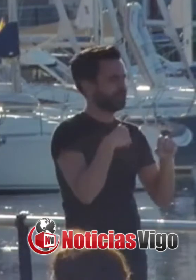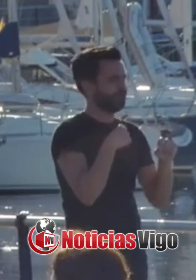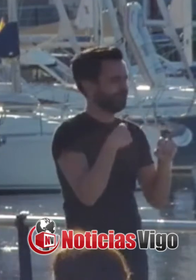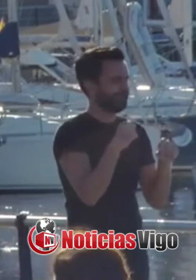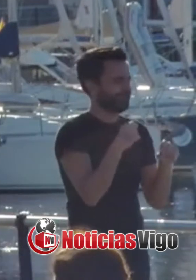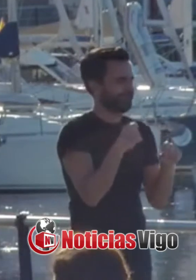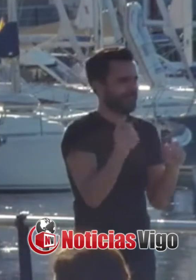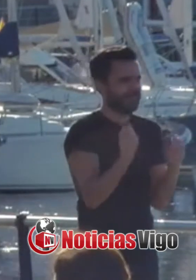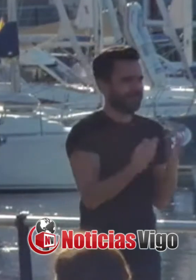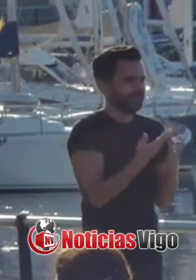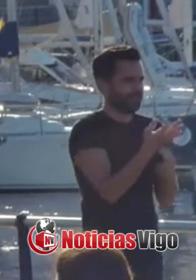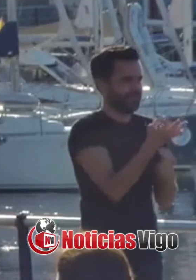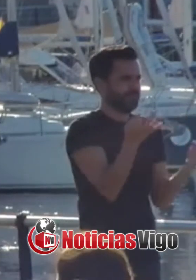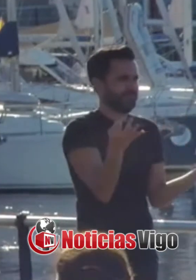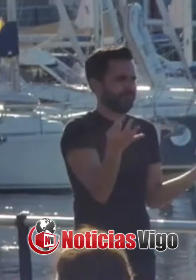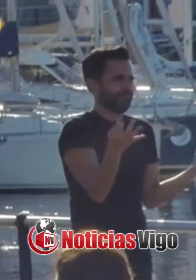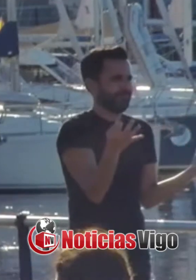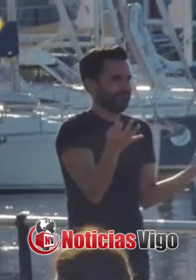Todos menos un.